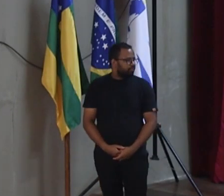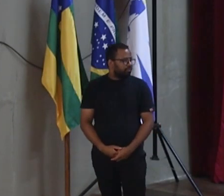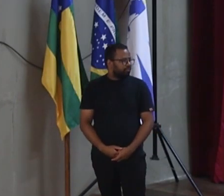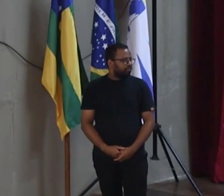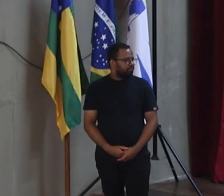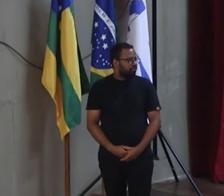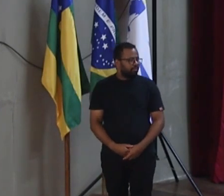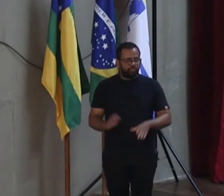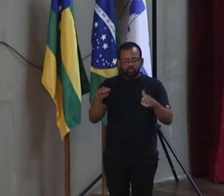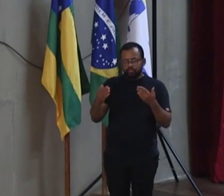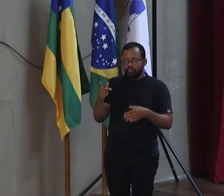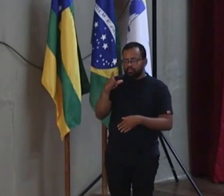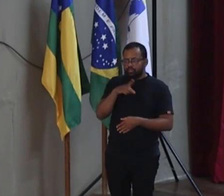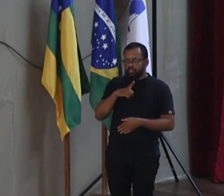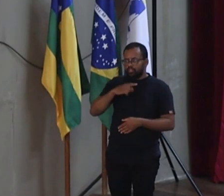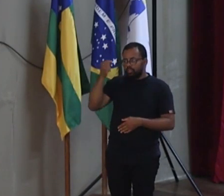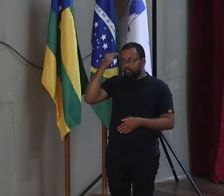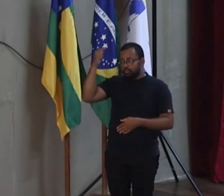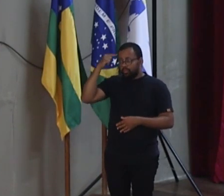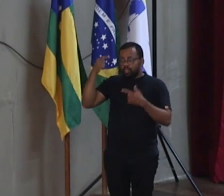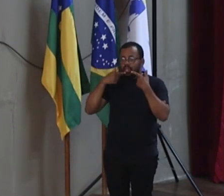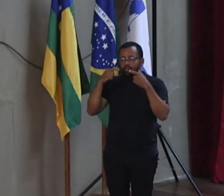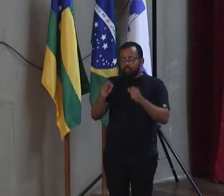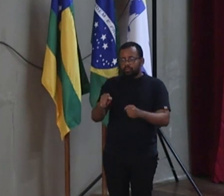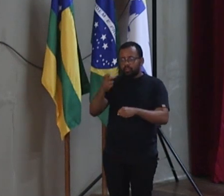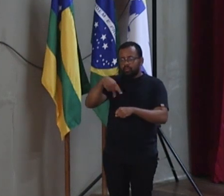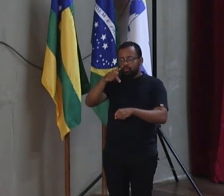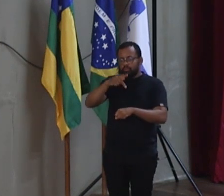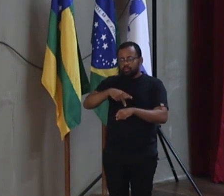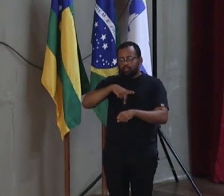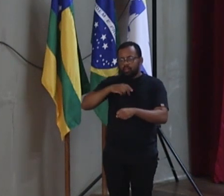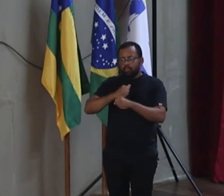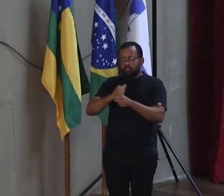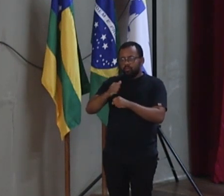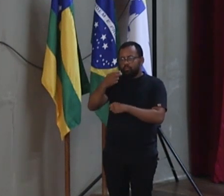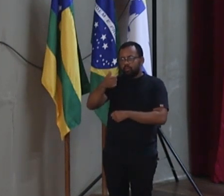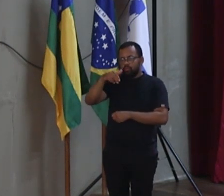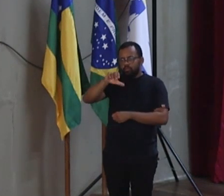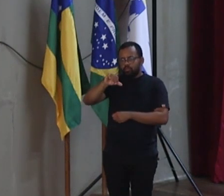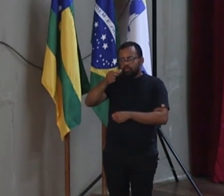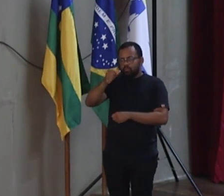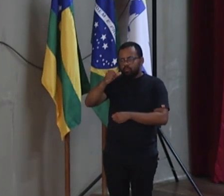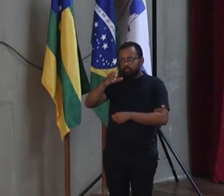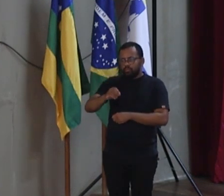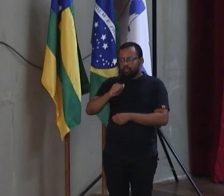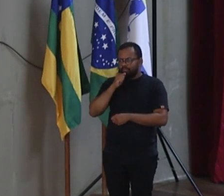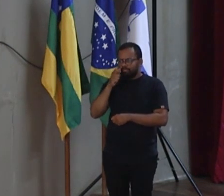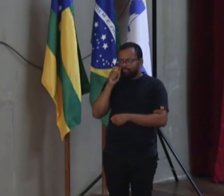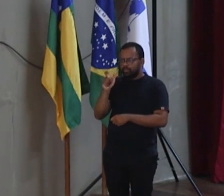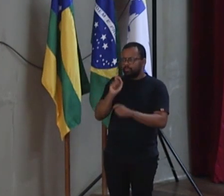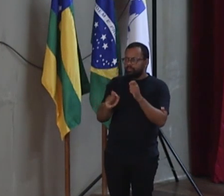Então, tendo isso em mente, a linguística aplicada no país, nos anos 1980, aí o